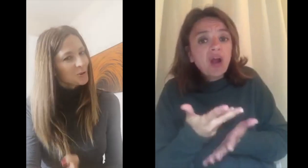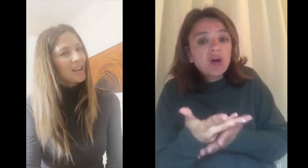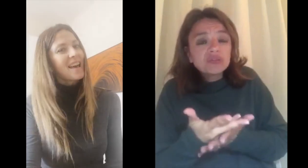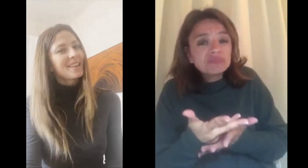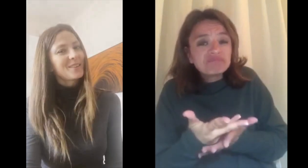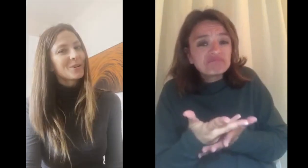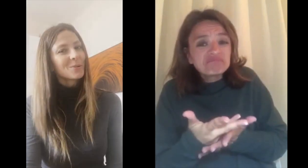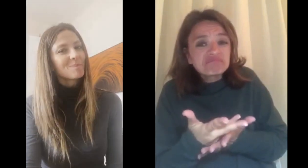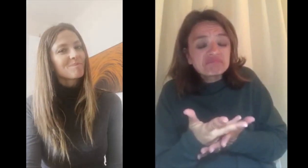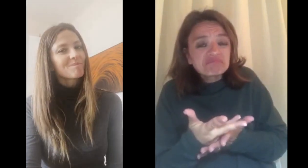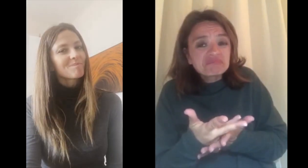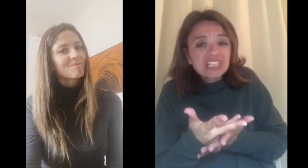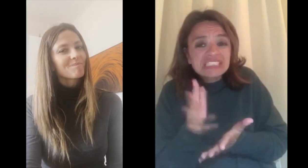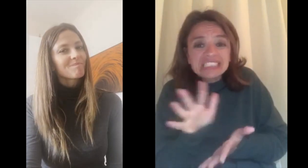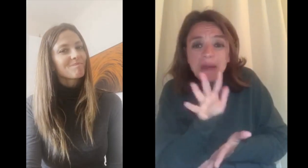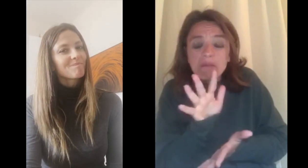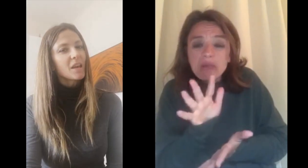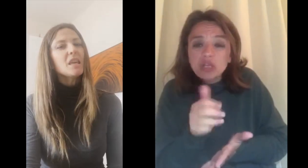Sono certo,